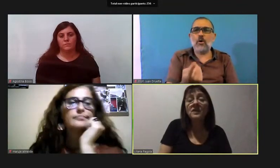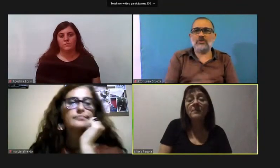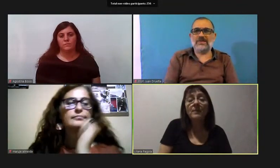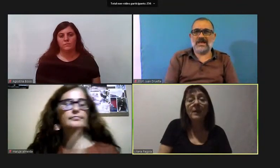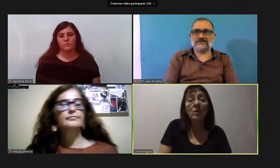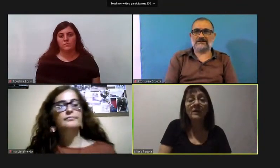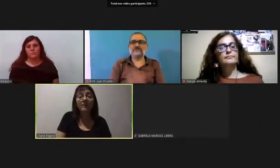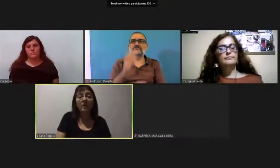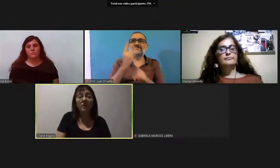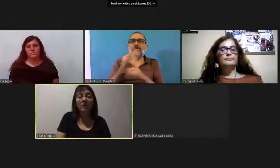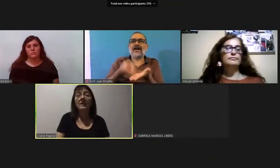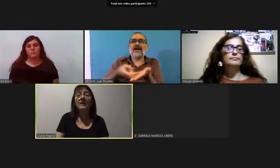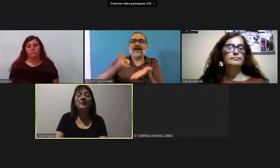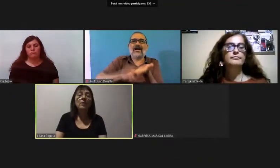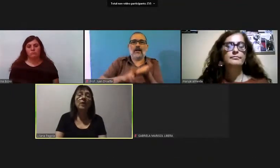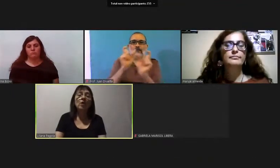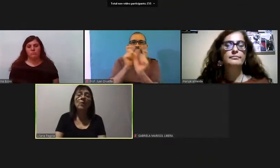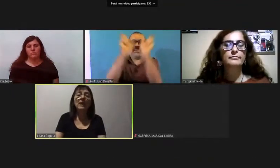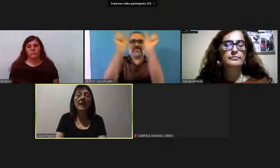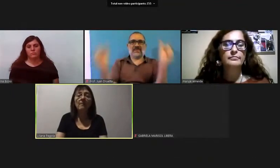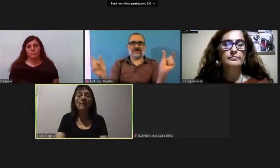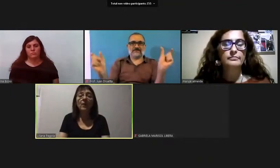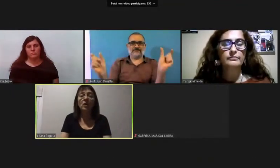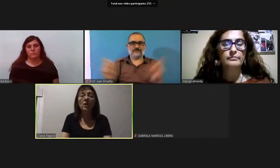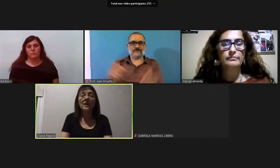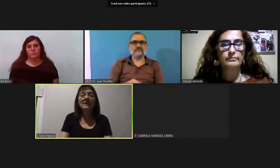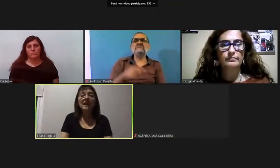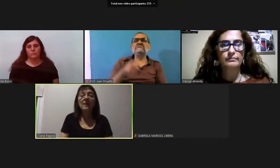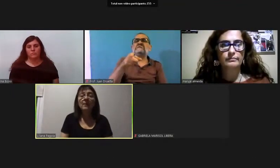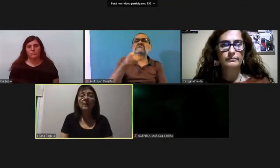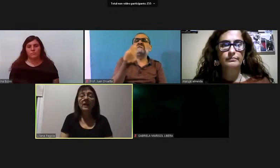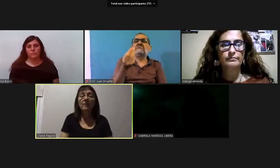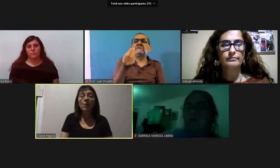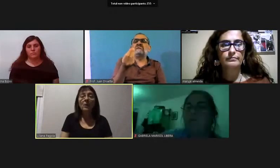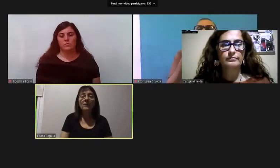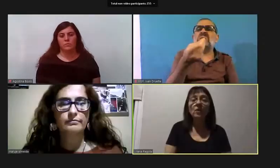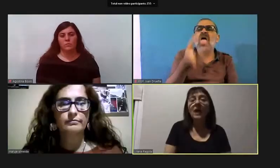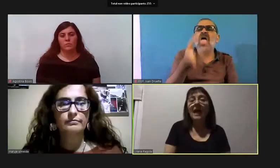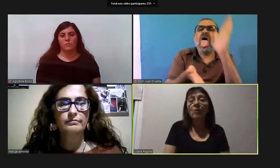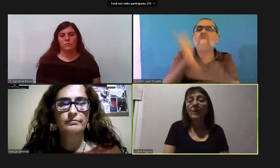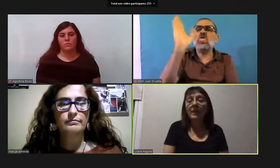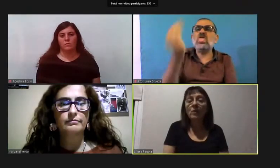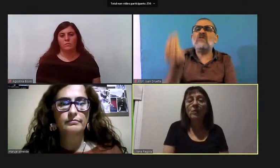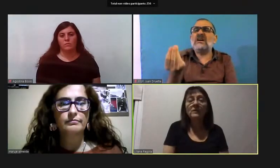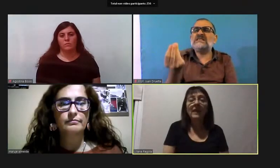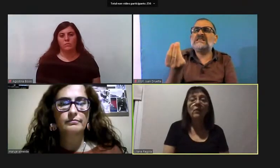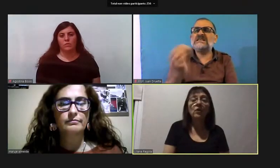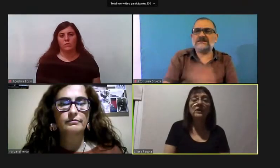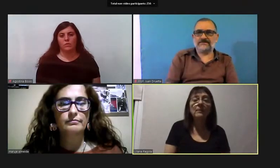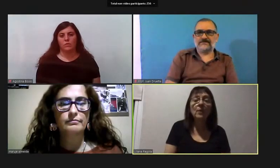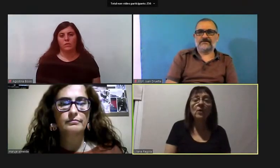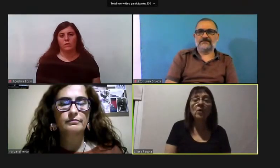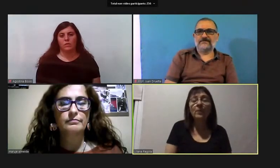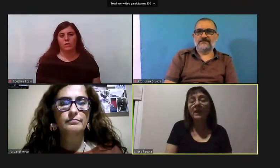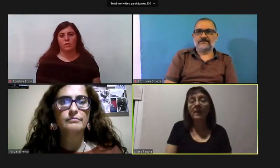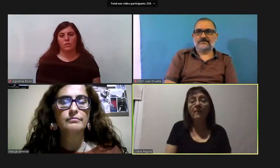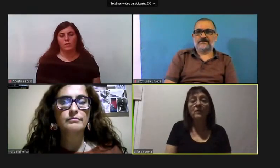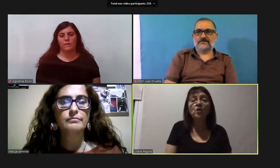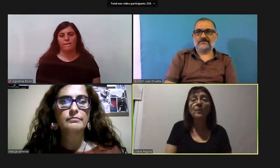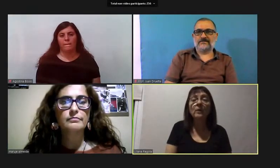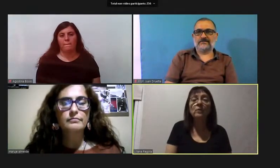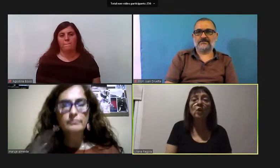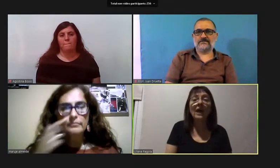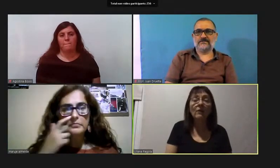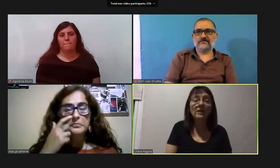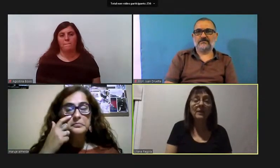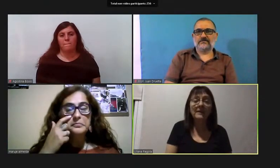negación siempre va al último. Eso, bueno, como un ejemplo, ¿no? También, por ejemplo, cuando hago una pregunta, ¿dónde pongo, por ejemplo, si